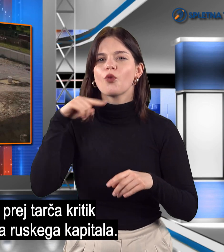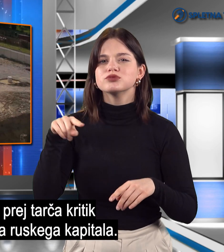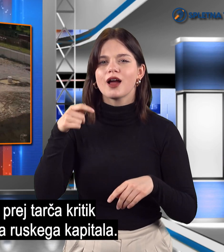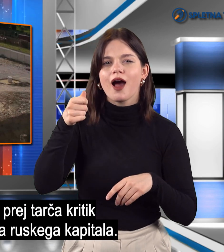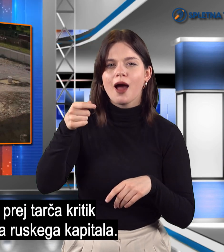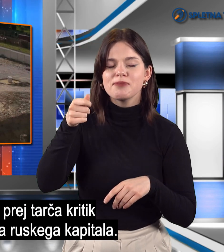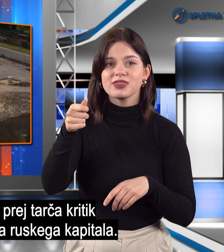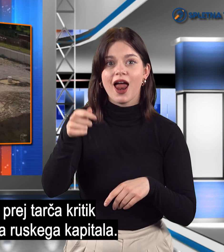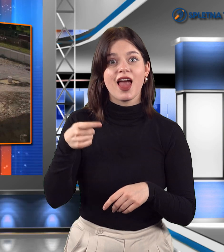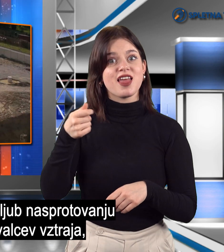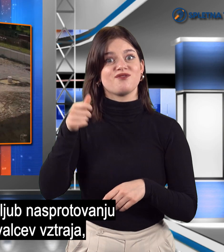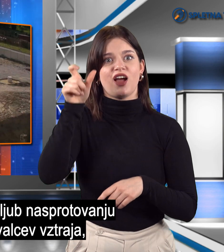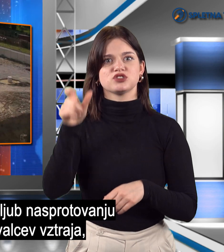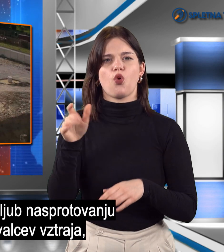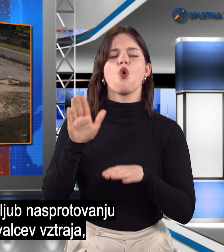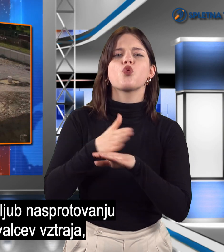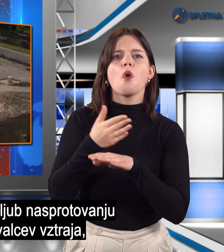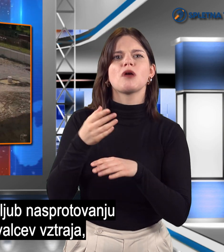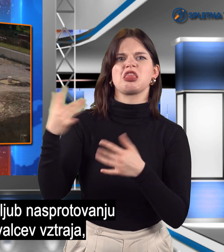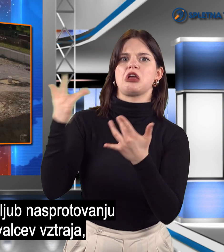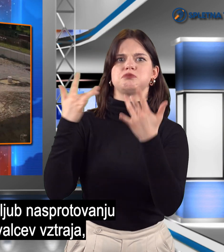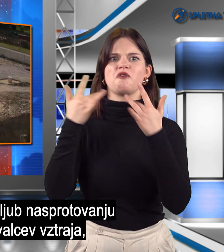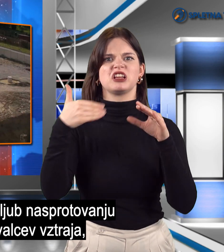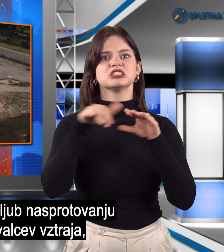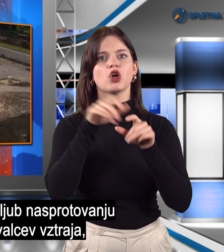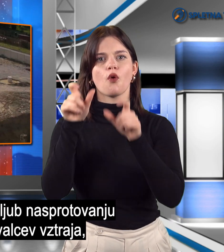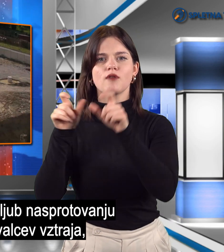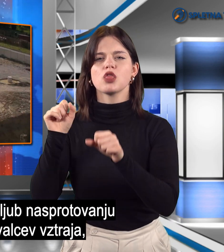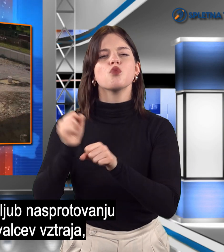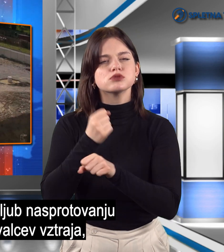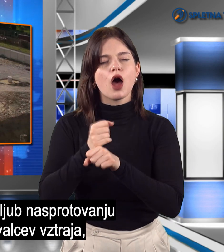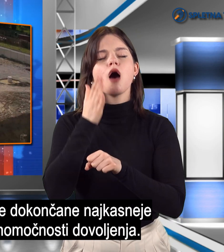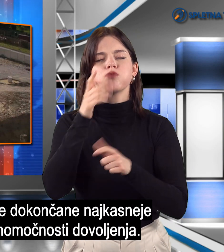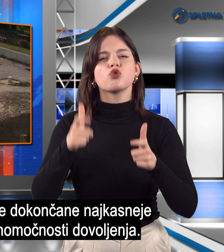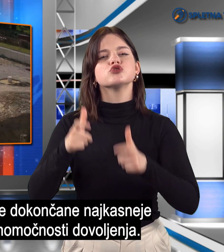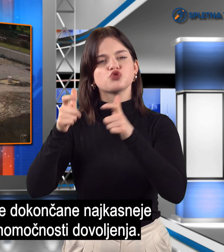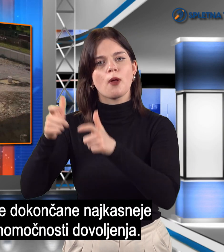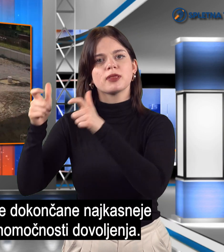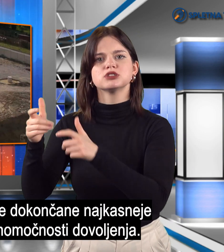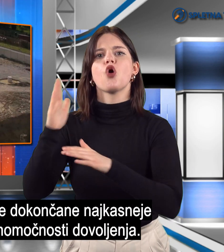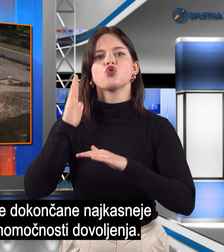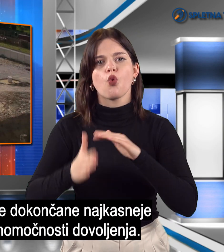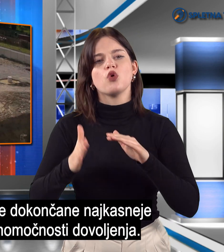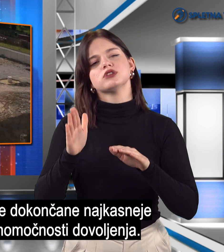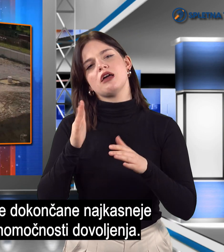suma ruskega kapitala. Investitor kljub nasprotovanju stanovalcev vztraja, da bodo stolpnice